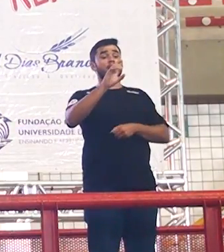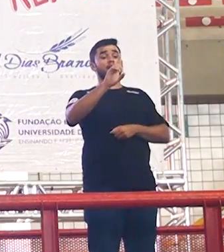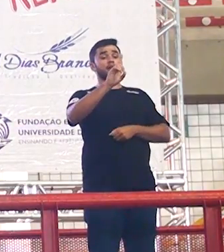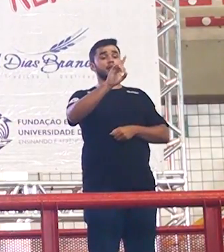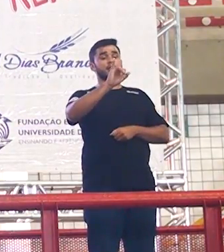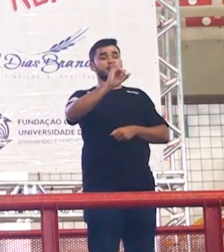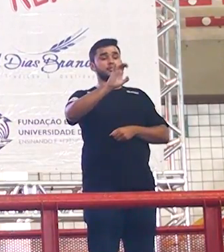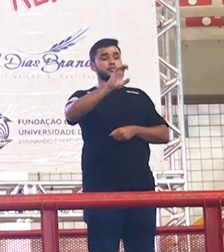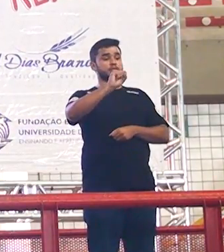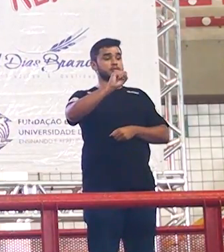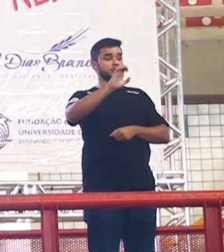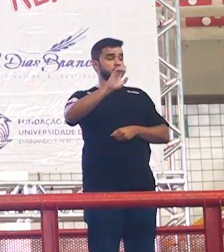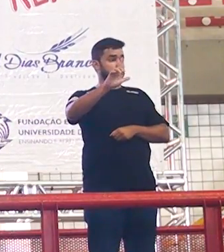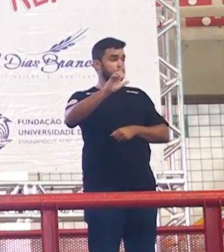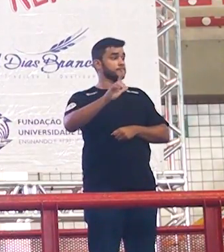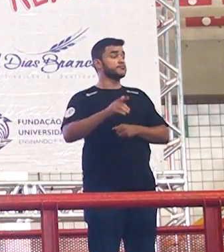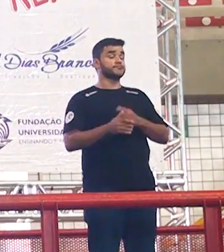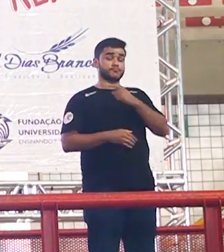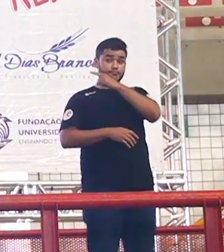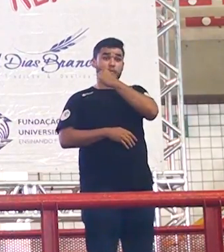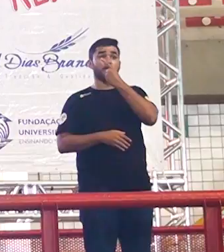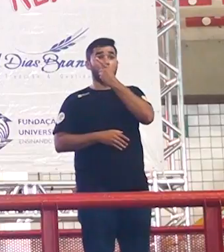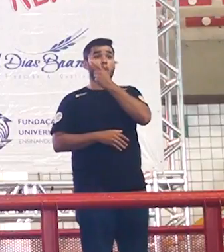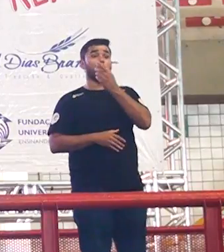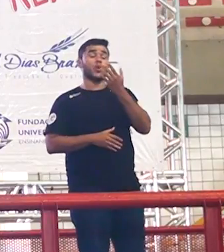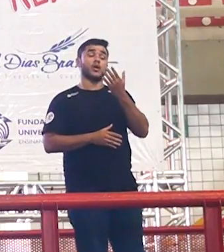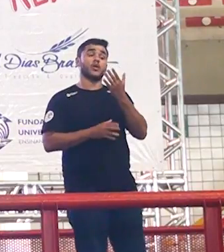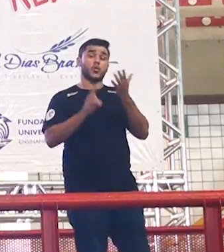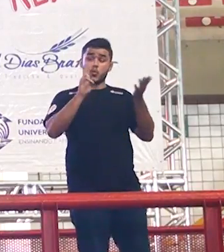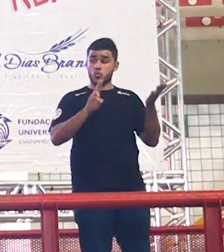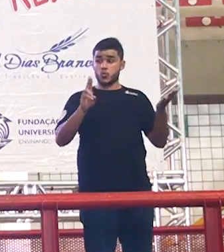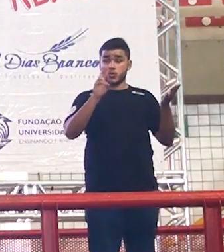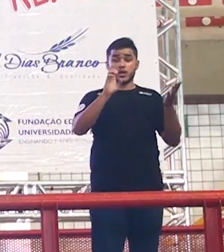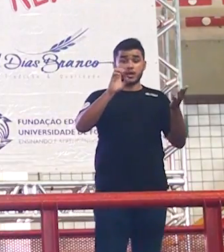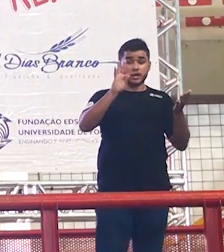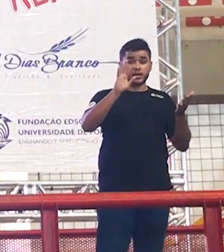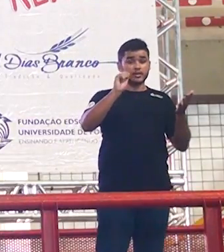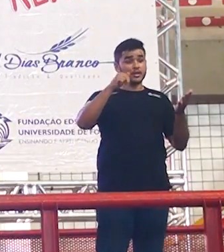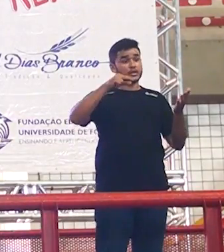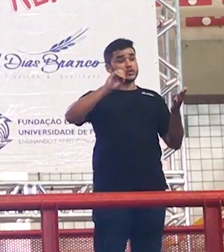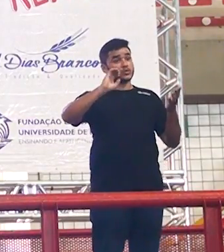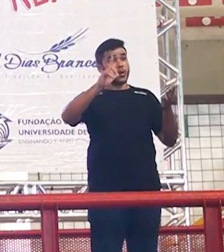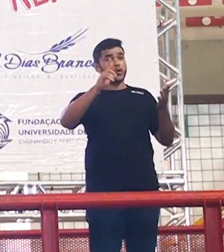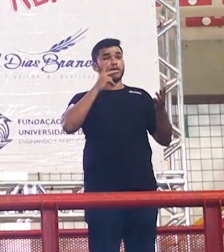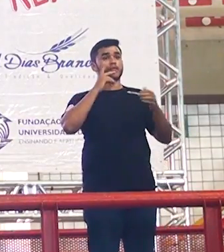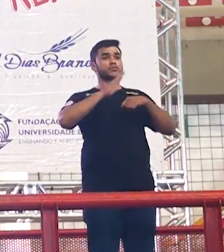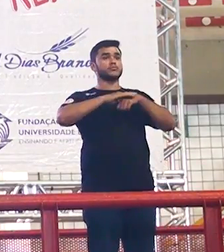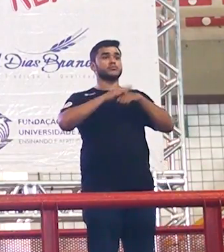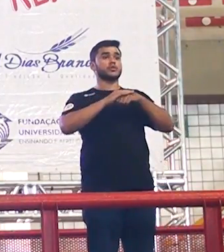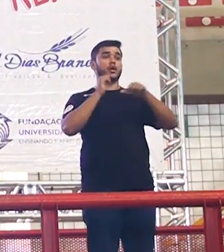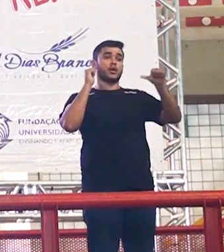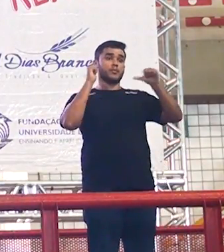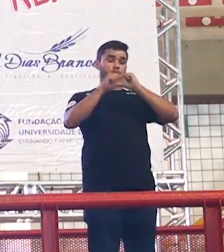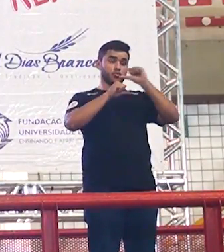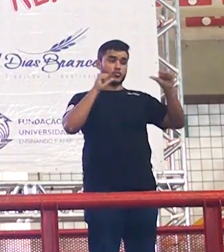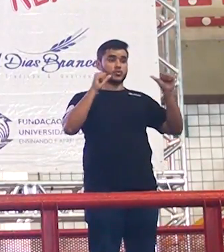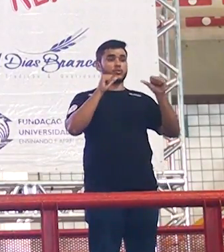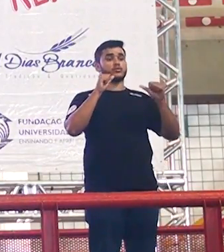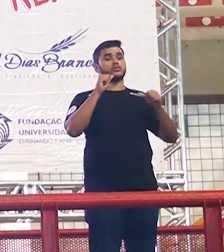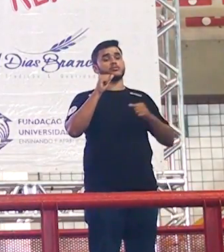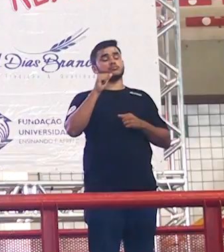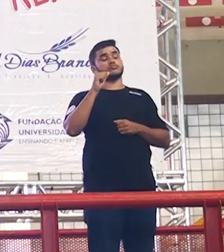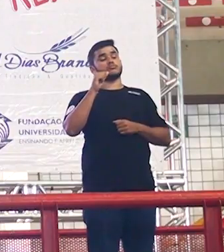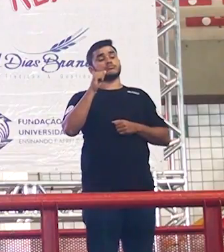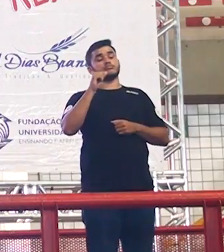indústria, ela usava etanol, não produzia chuva ácida, trocou o etanol pelo óleo diesel e aí